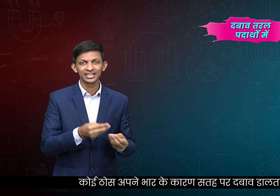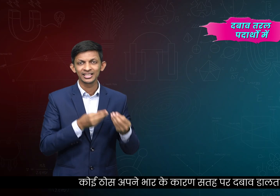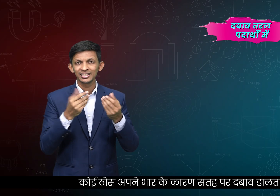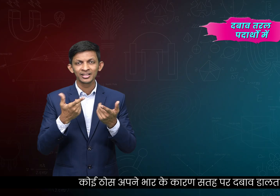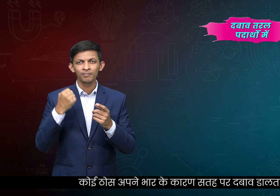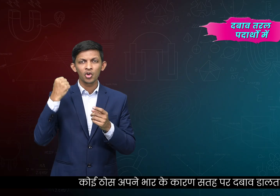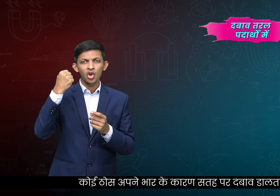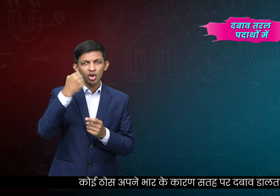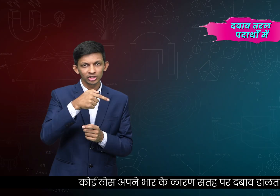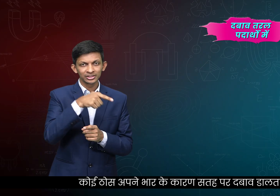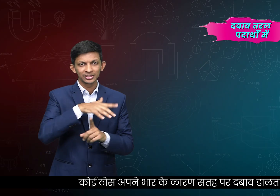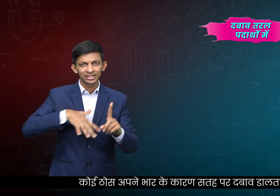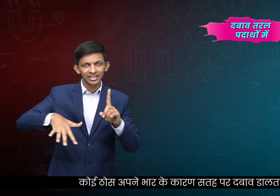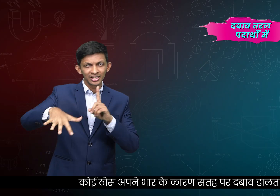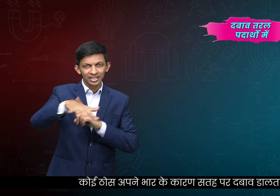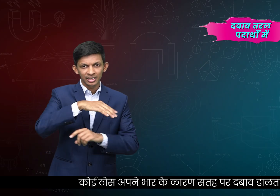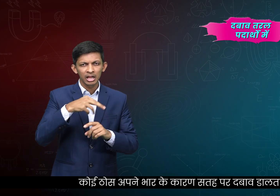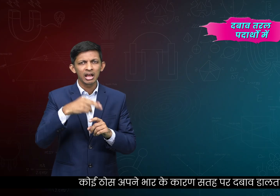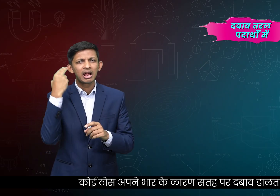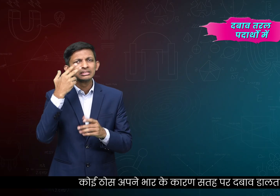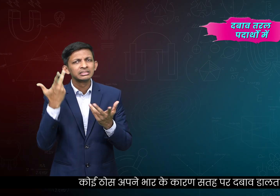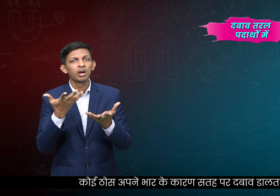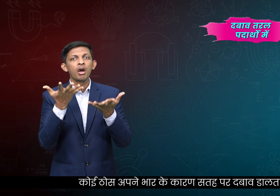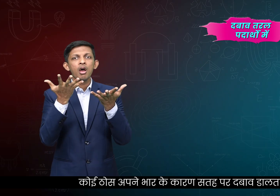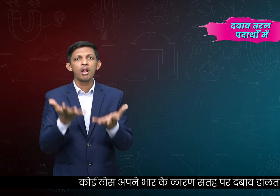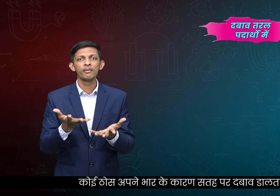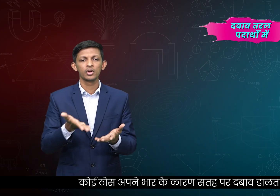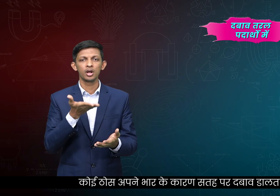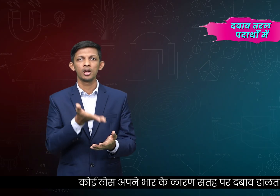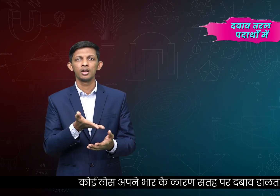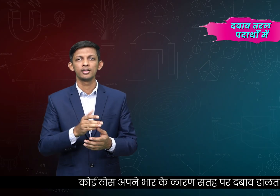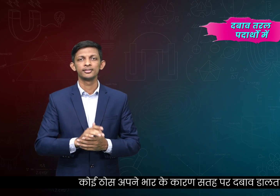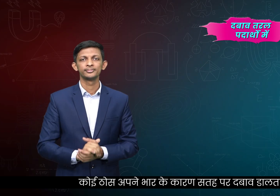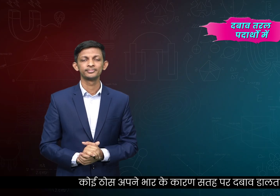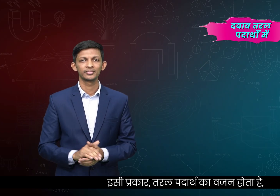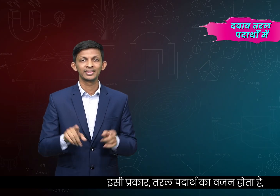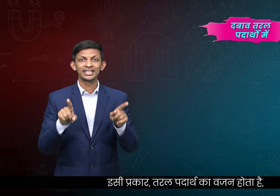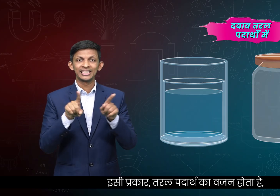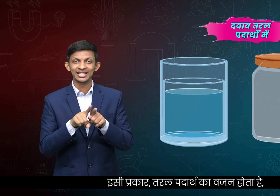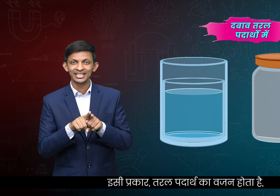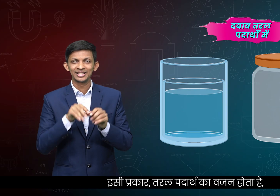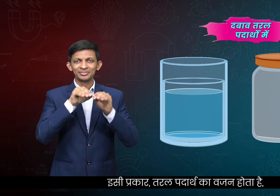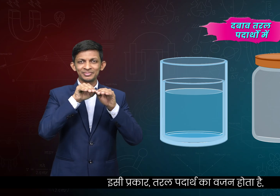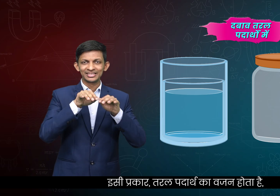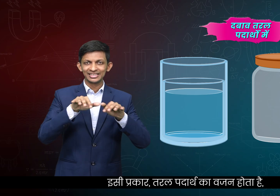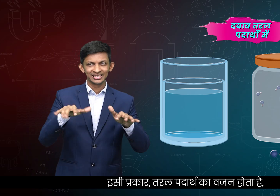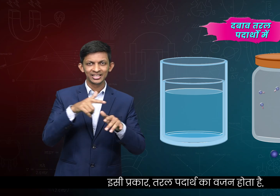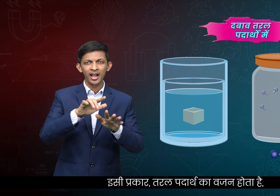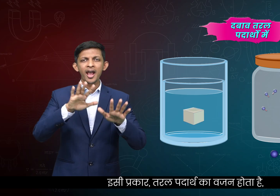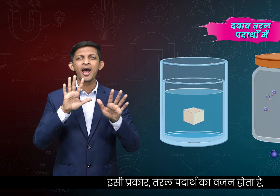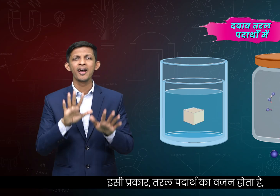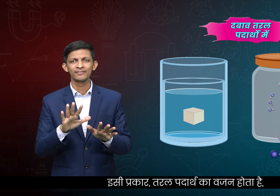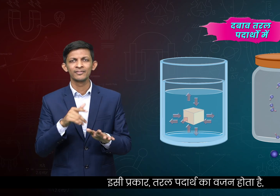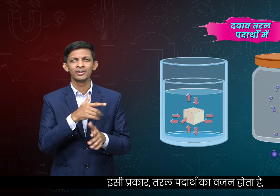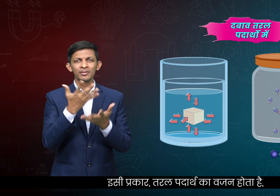कोई ठोस अपने भार के कारण सतह पर दबाव डालता है। इसी प्रकार तरल पदार्थ